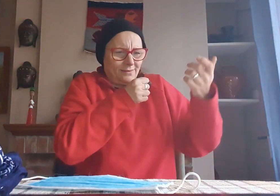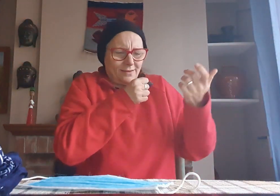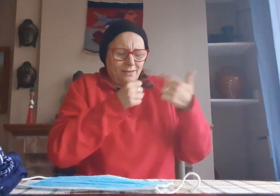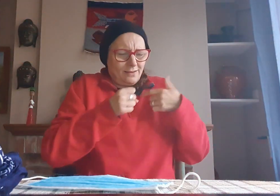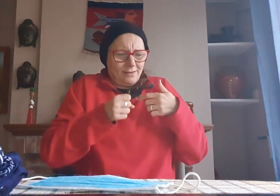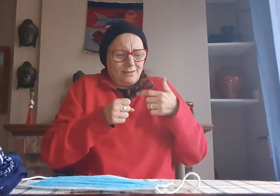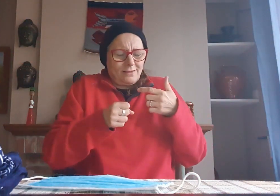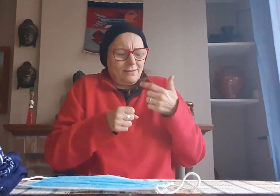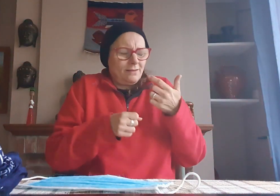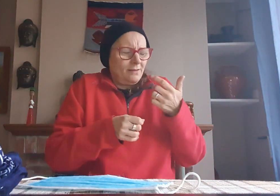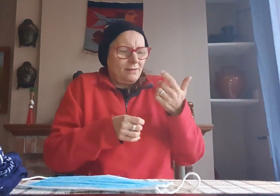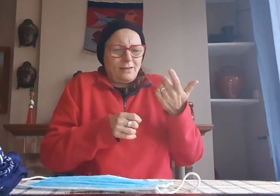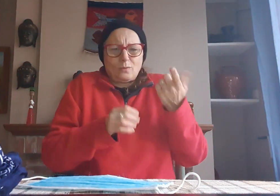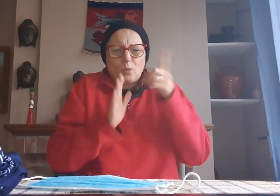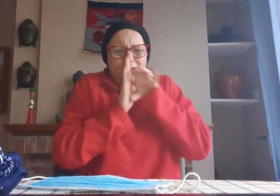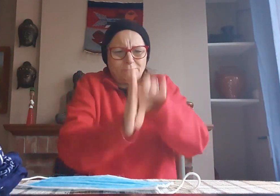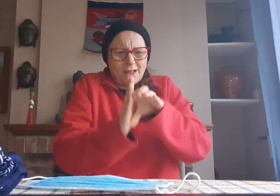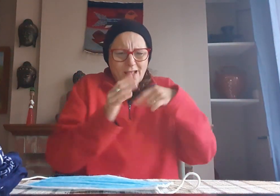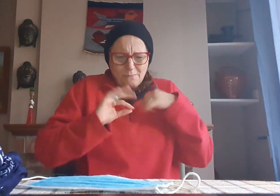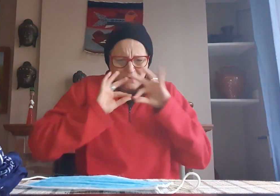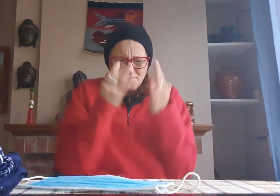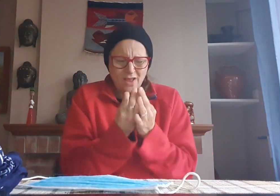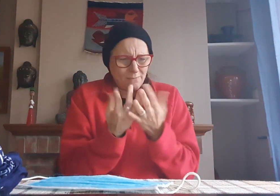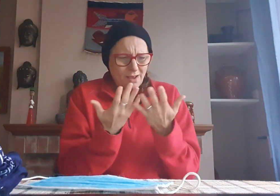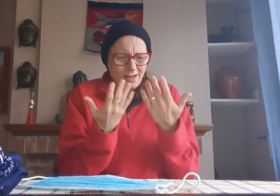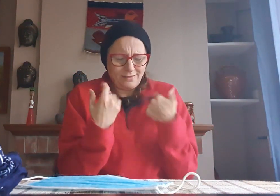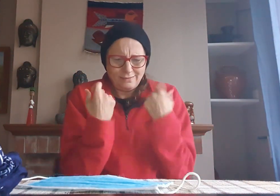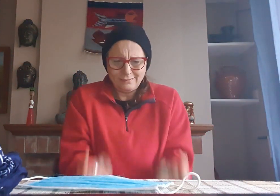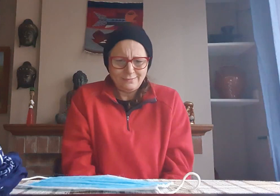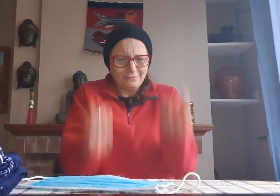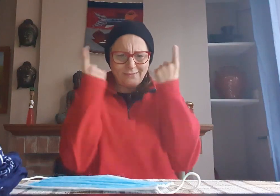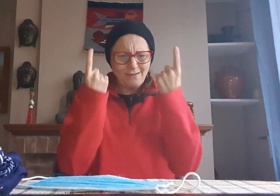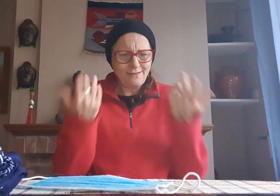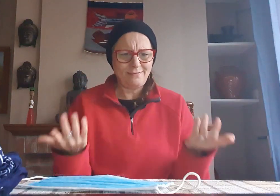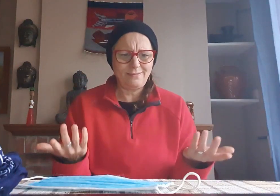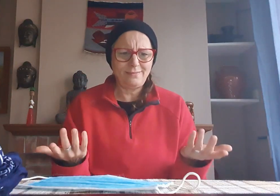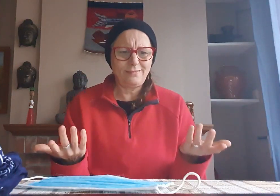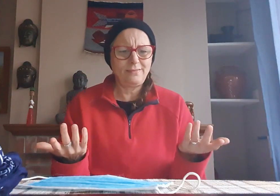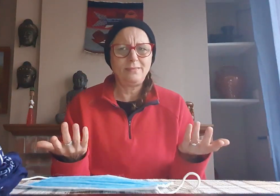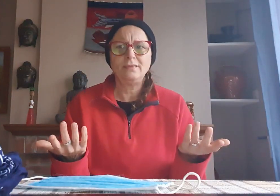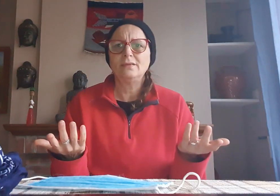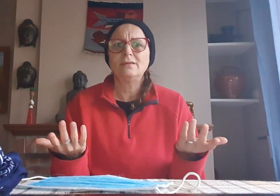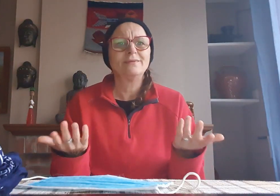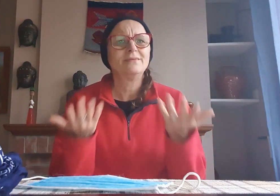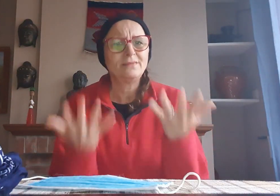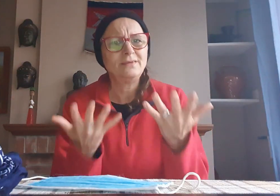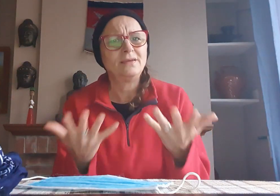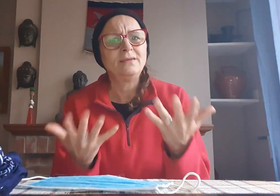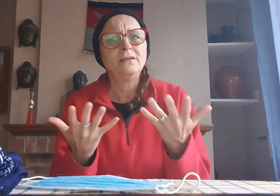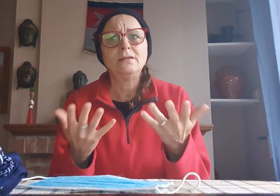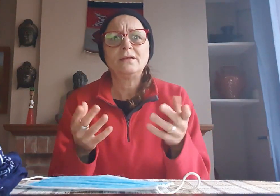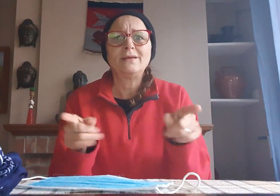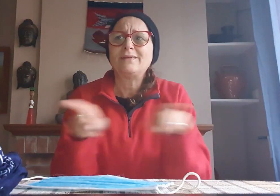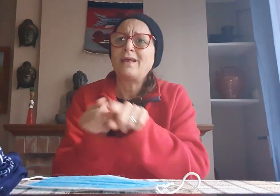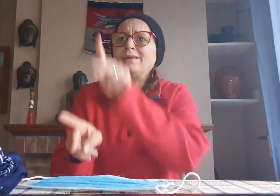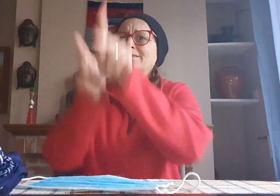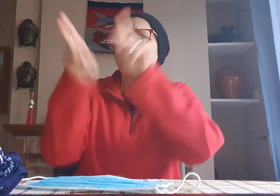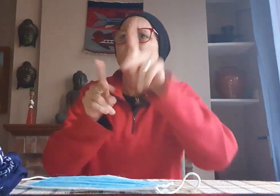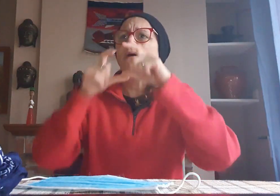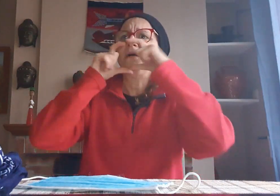conseguiremos cerrar el trato. ¿Ve un reflejo? Sí, lo sé. Hola, adelante. Estupendo. Hola, guapa. Solamente le he invitado a echar un